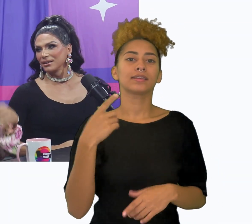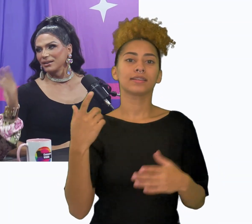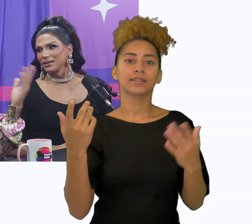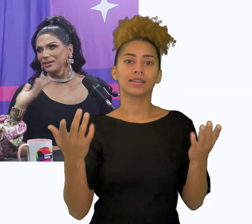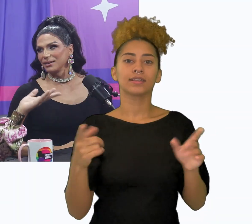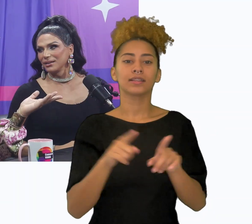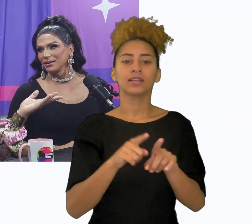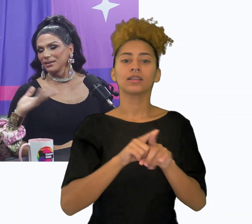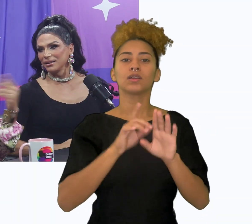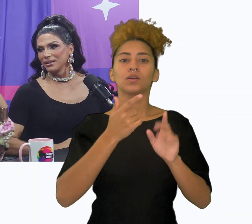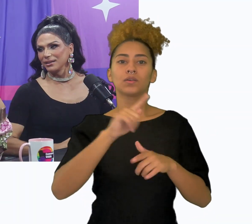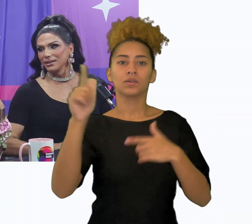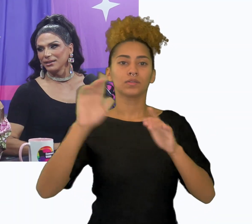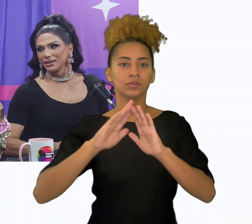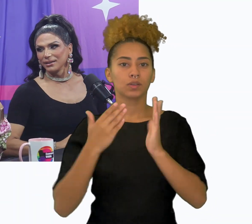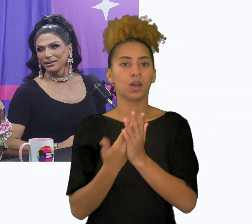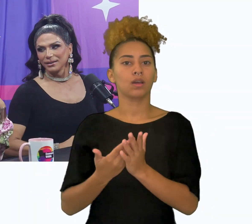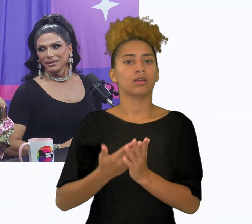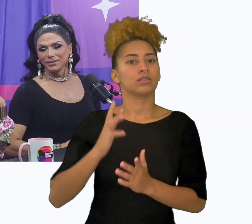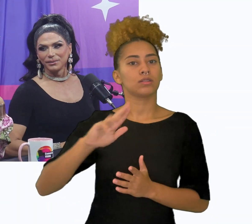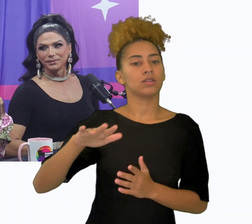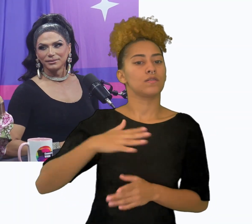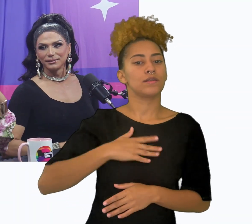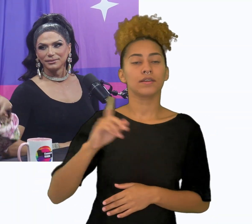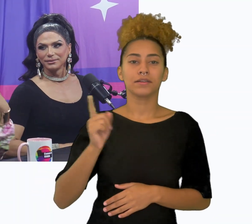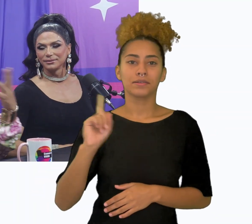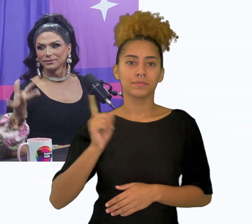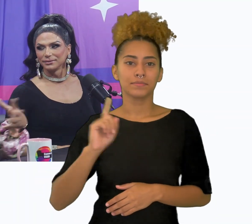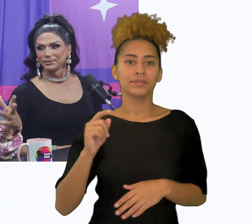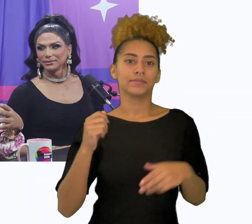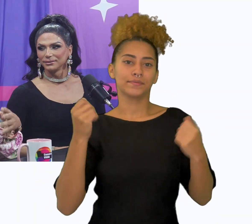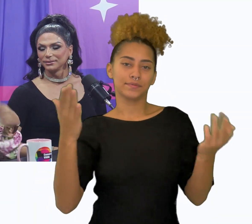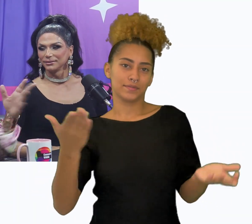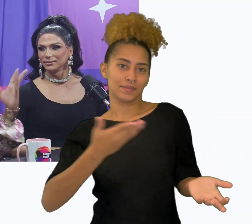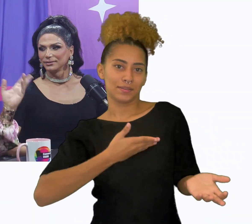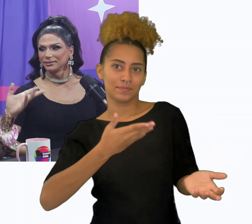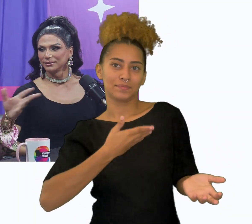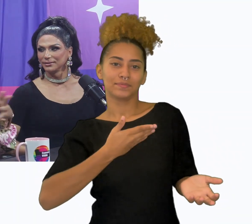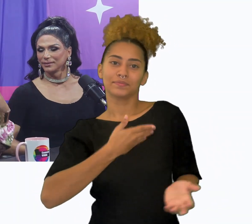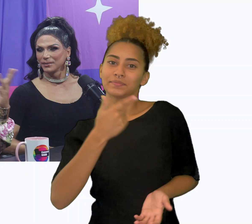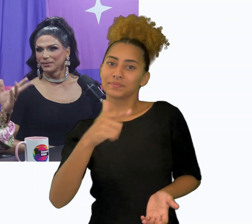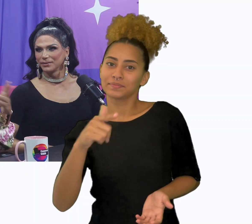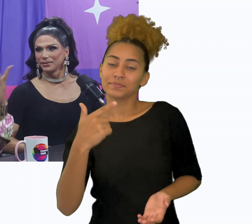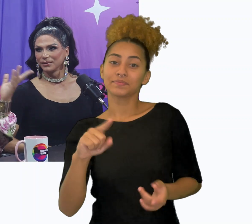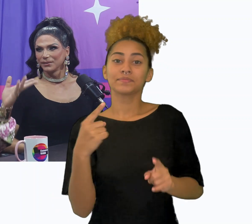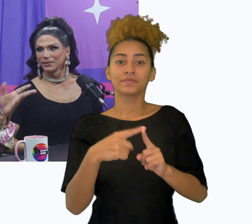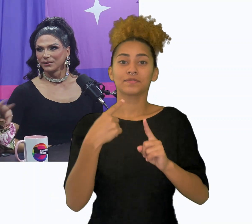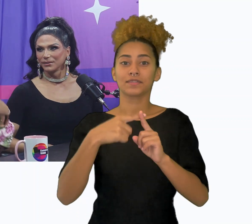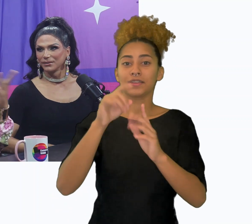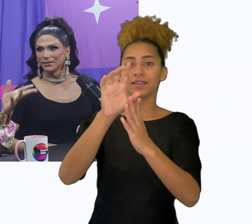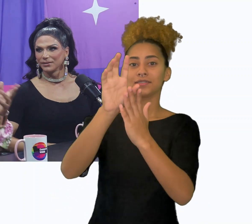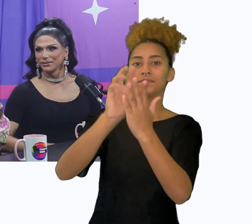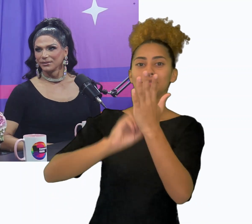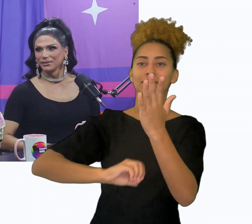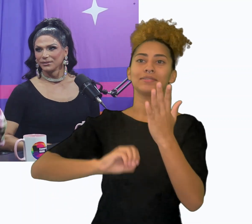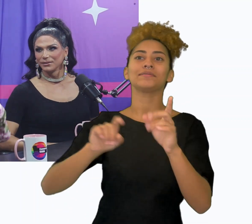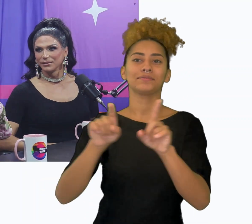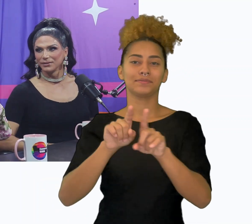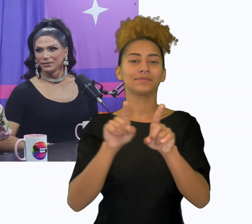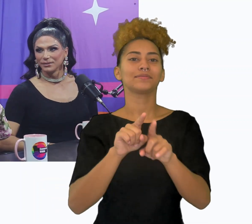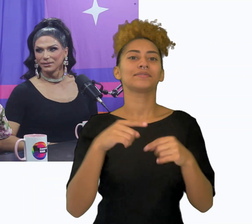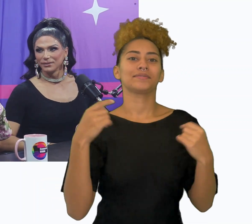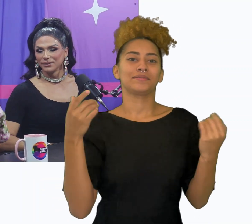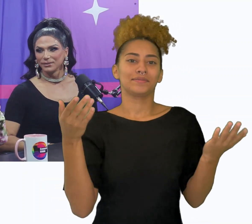Por eles dançarem em outra escola que não era a minha. E aí eu não tinha uma amizade, eu tinha uma admiração, porque via a técnica deles. Eu era